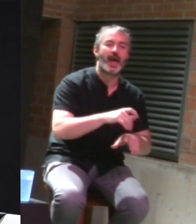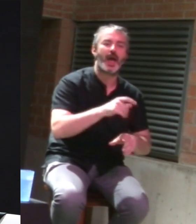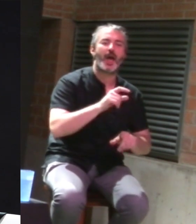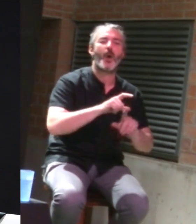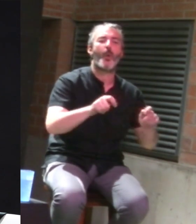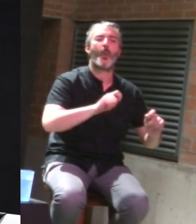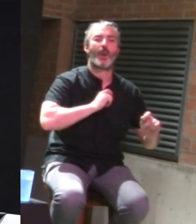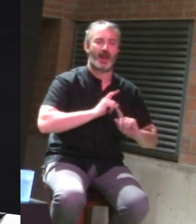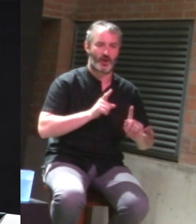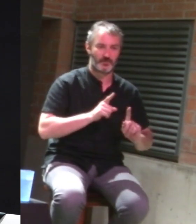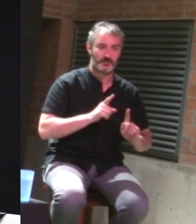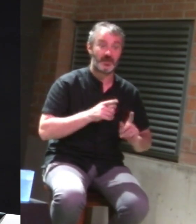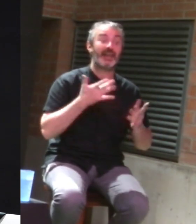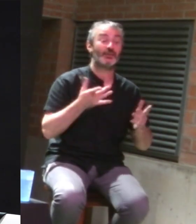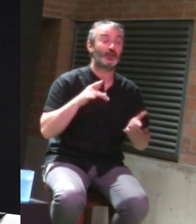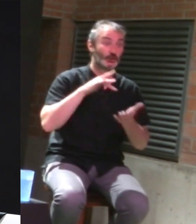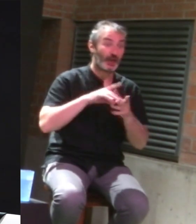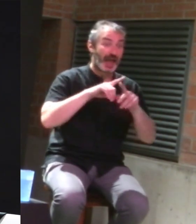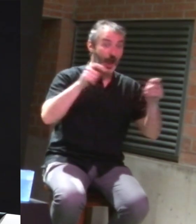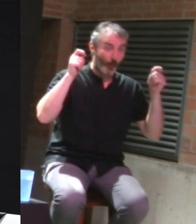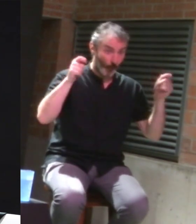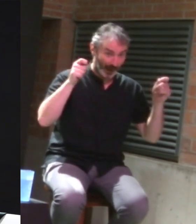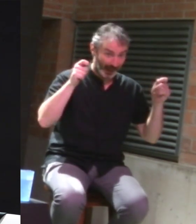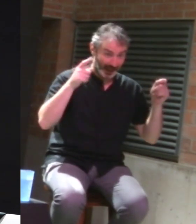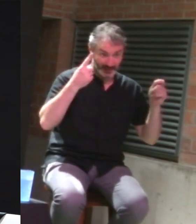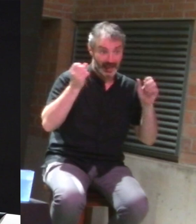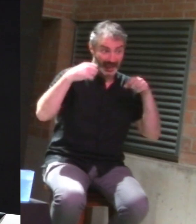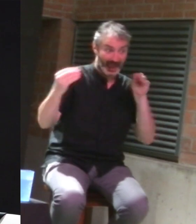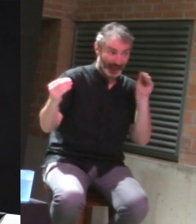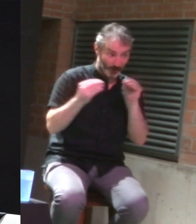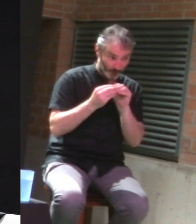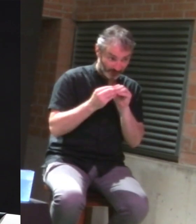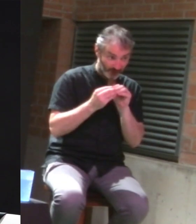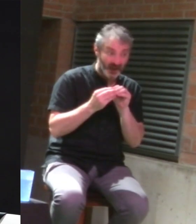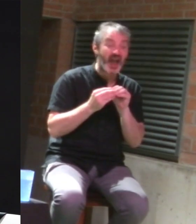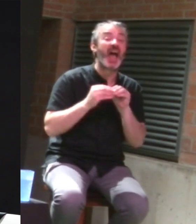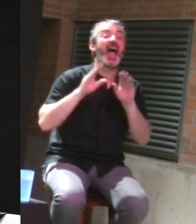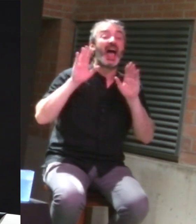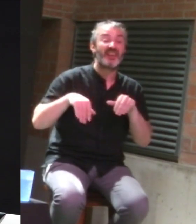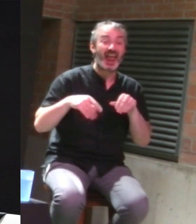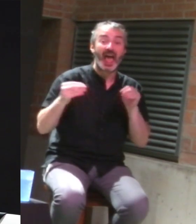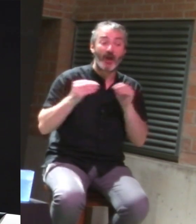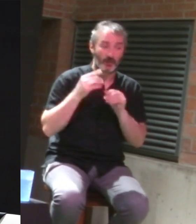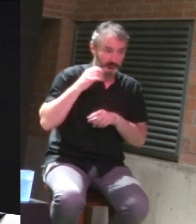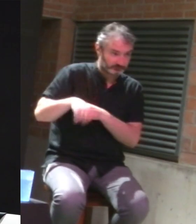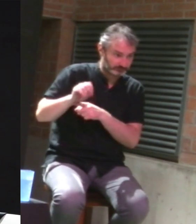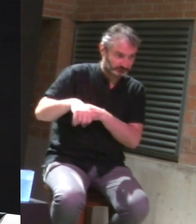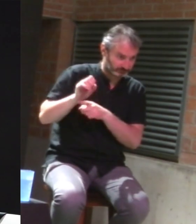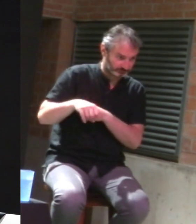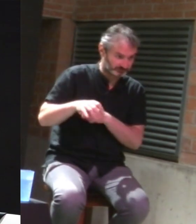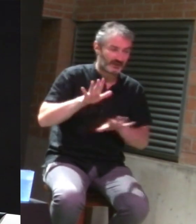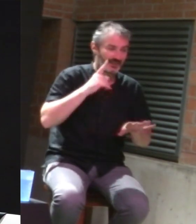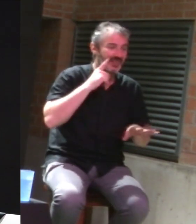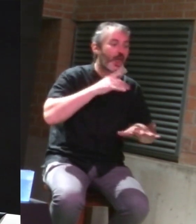un acord durant la vaga de la Constància, no en faran ni cas. O sigui que fixeu-vos bé perquè hem de distingir molt clarament el que és